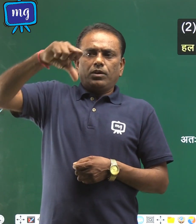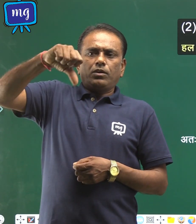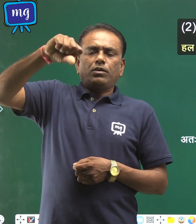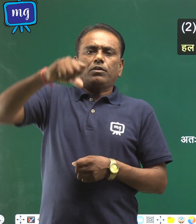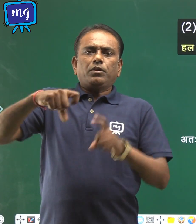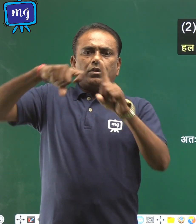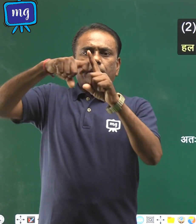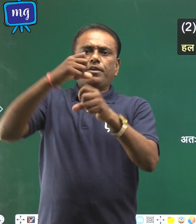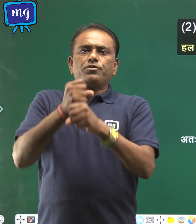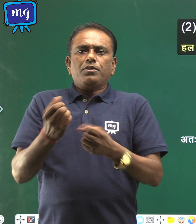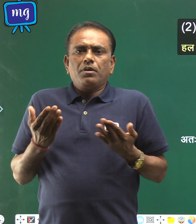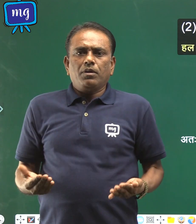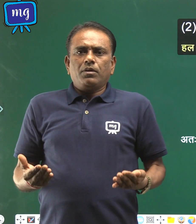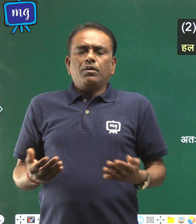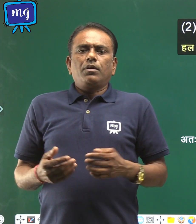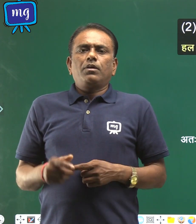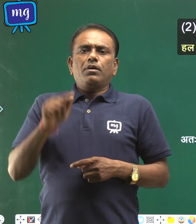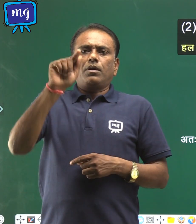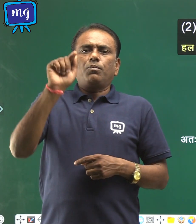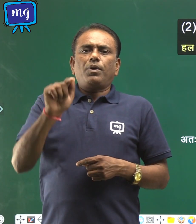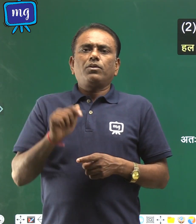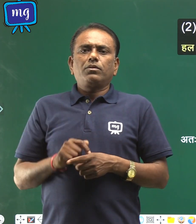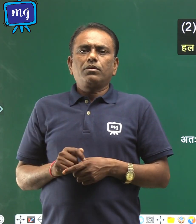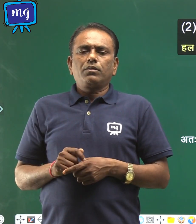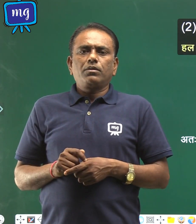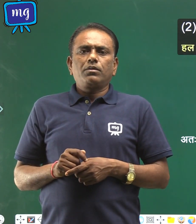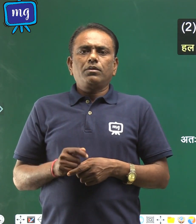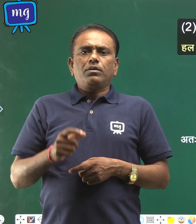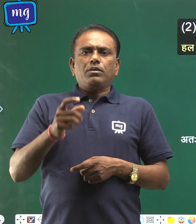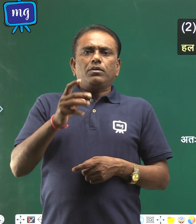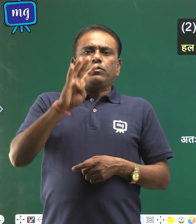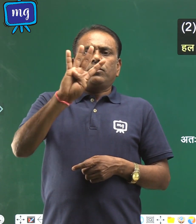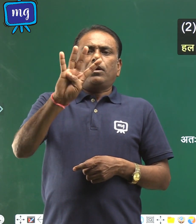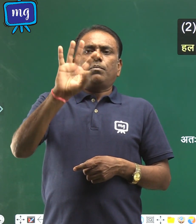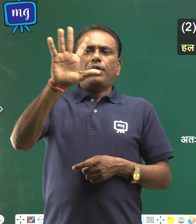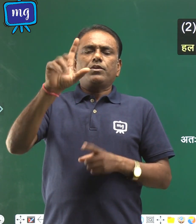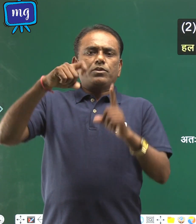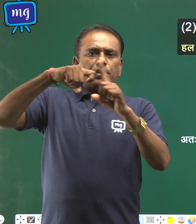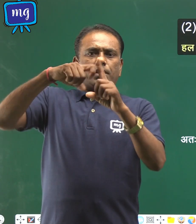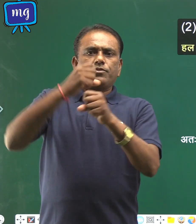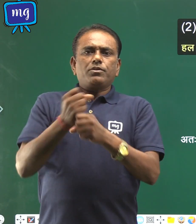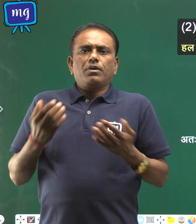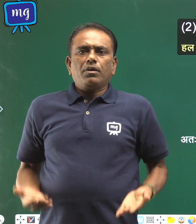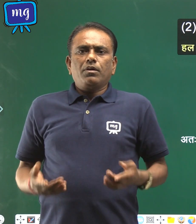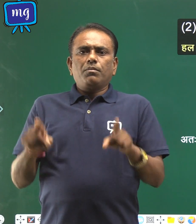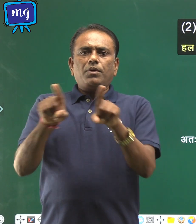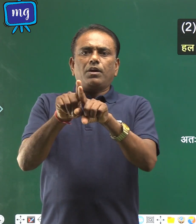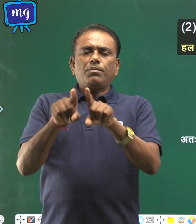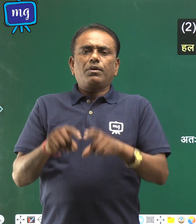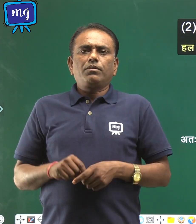99 किलोग्राम अनुपात 45 किलोग्राम